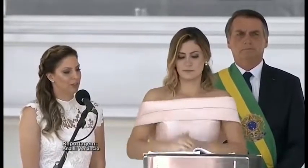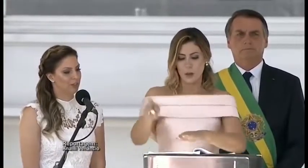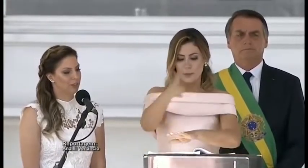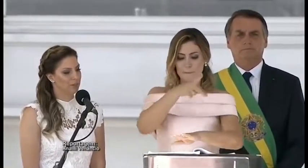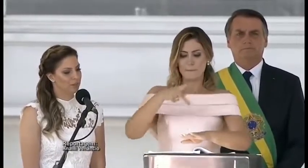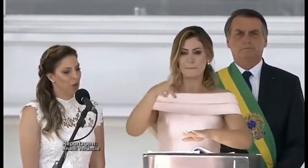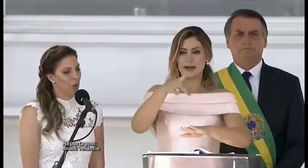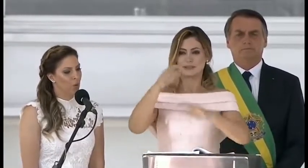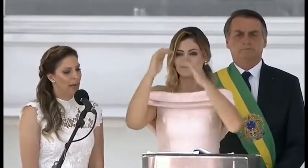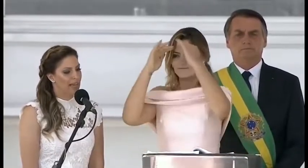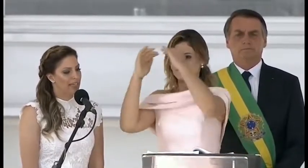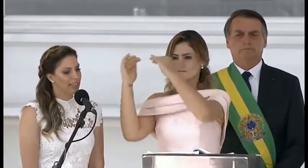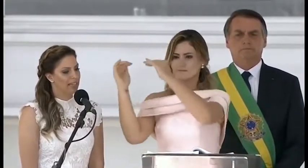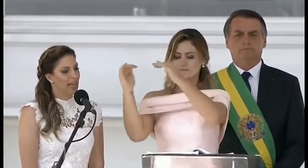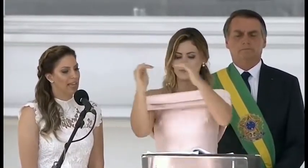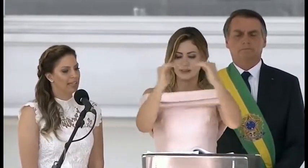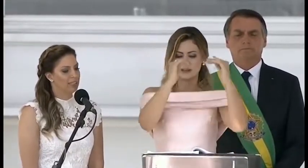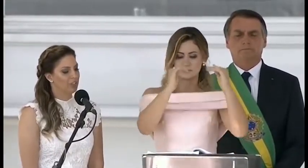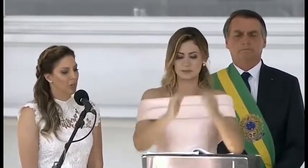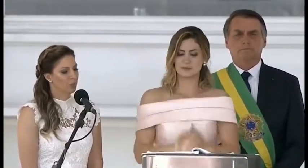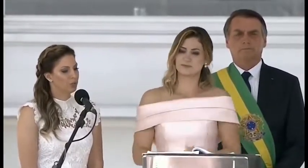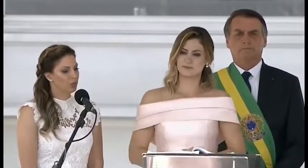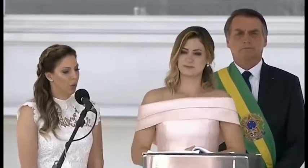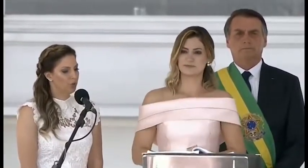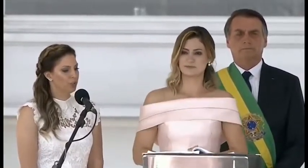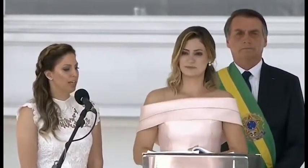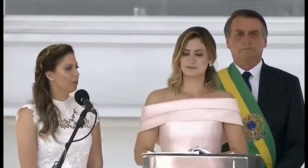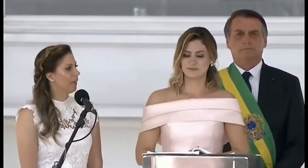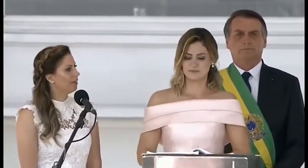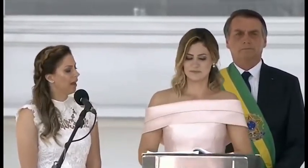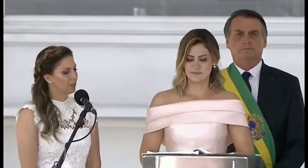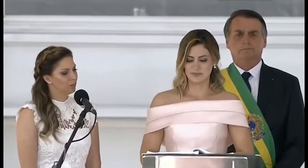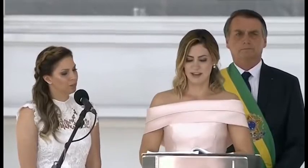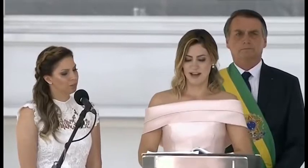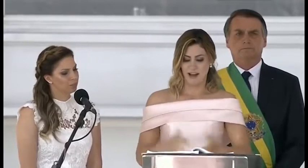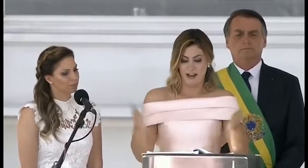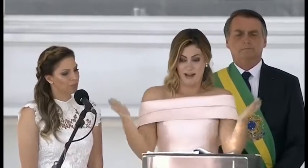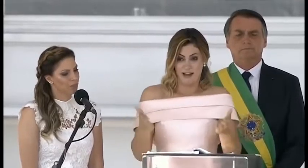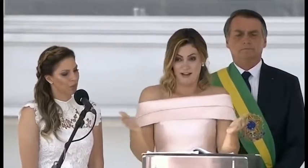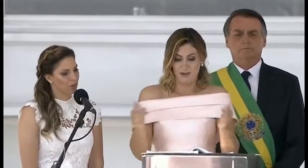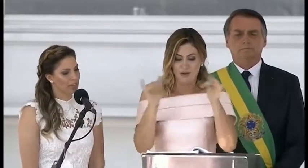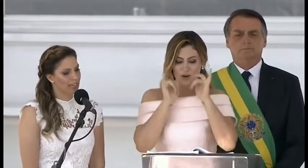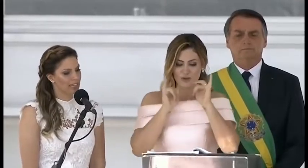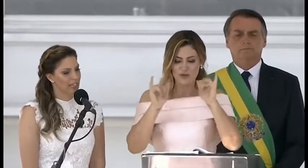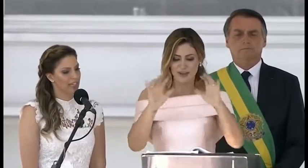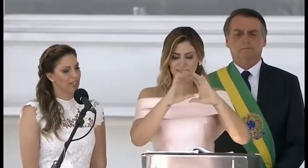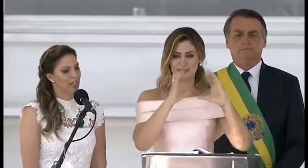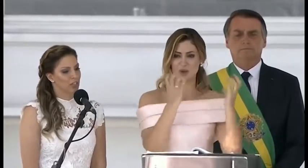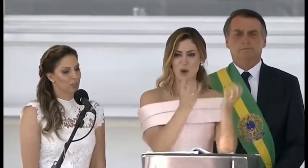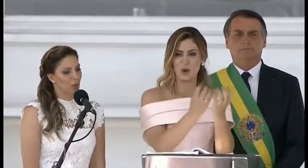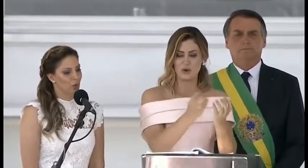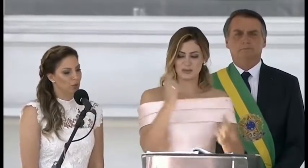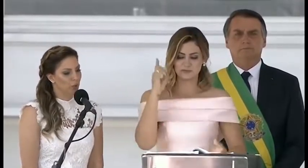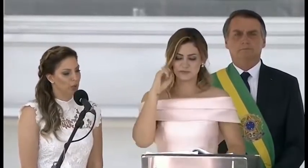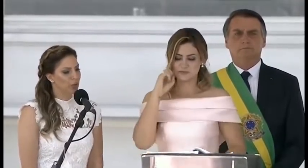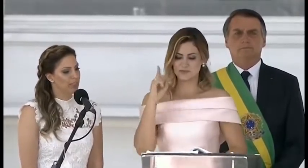em seu discurso de posse do presidente, afirmou que se dedicará à causa. Gostaria, de modo muito